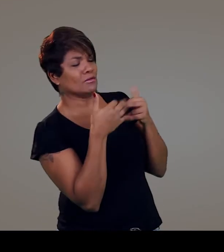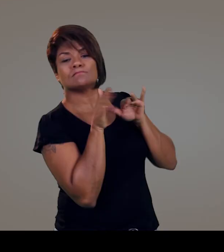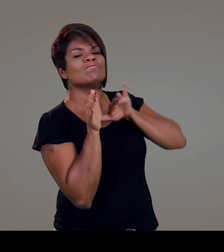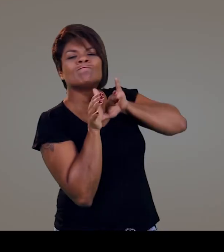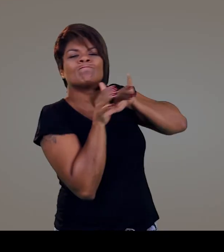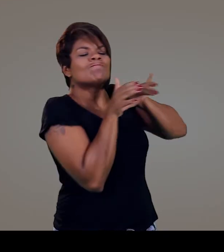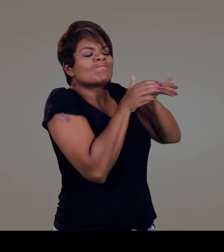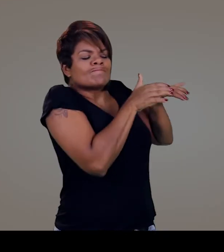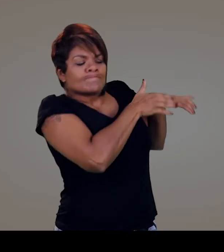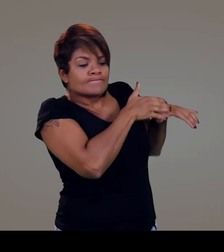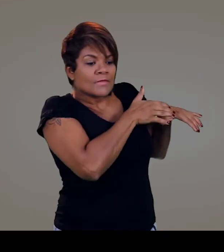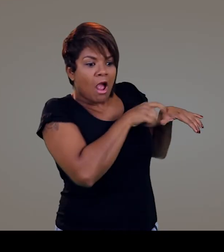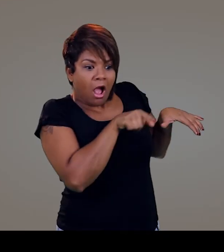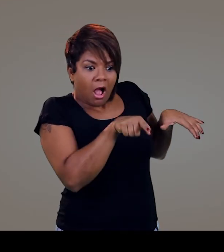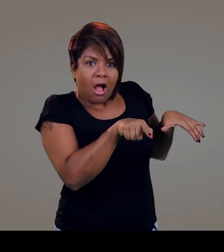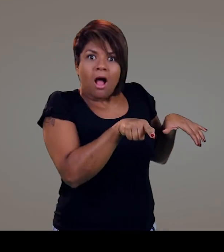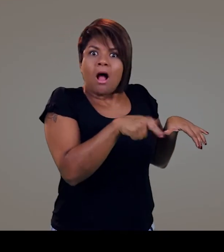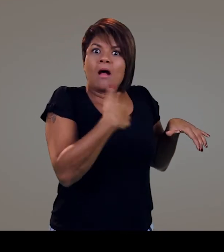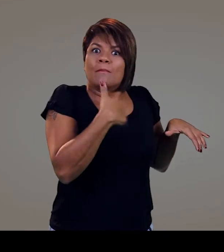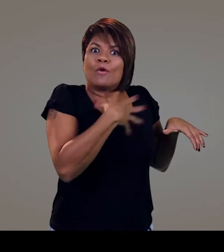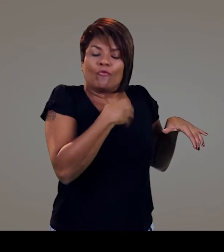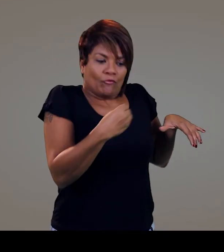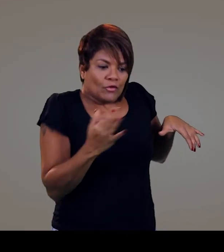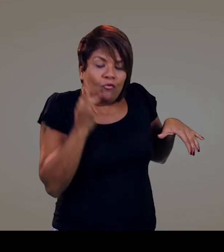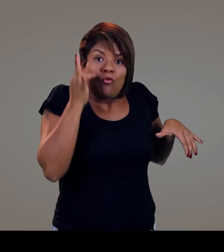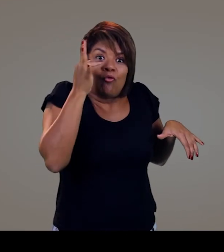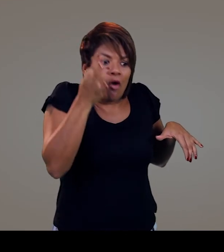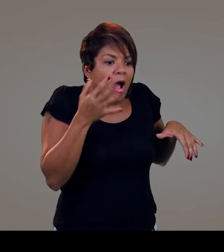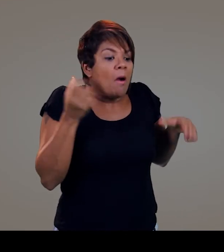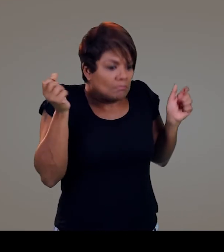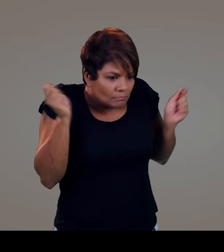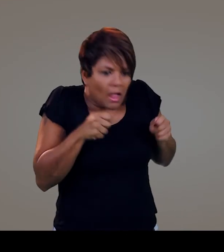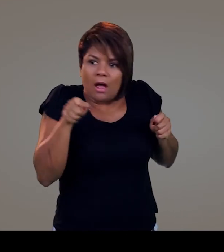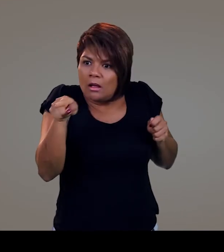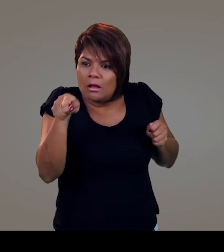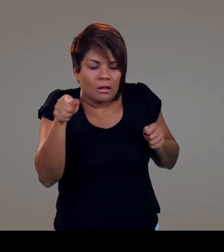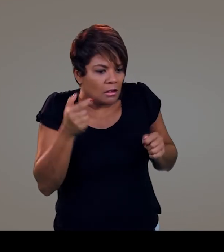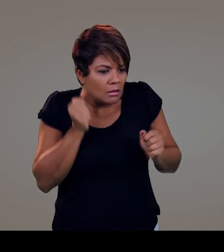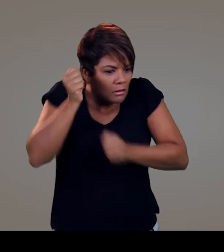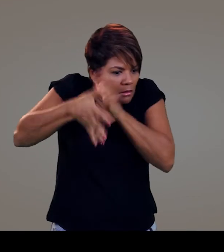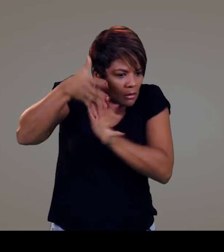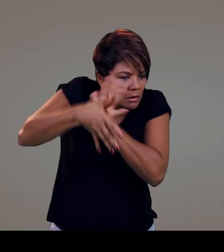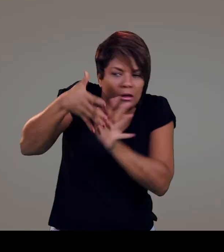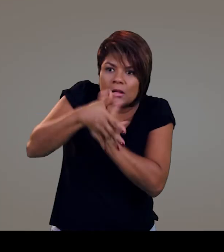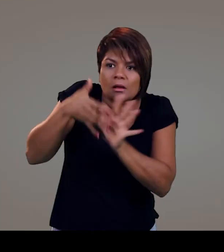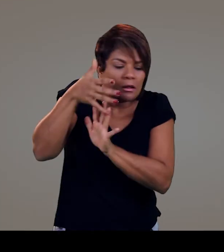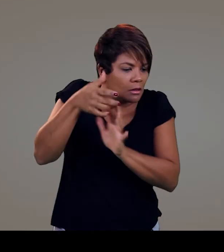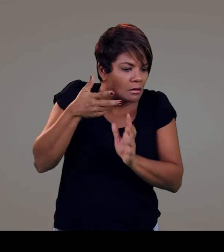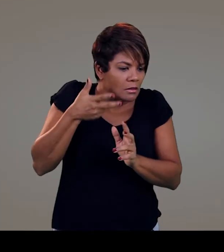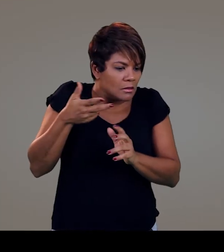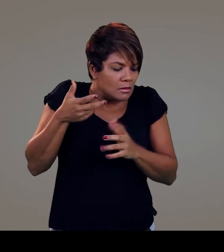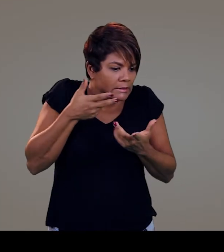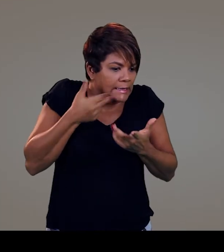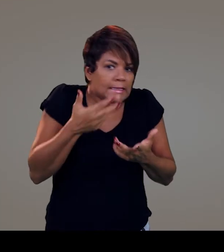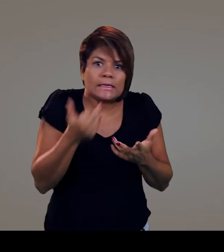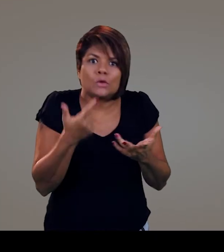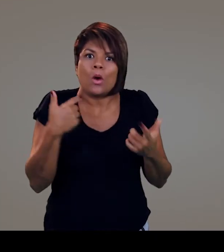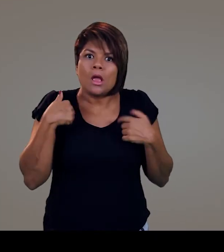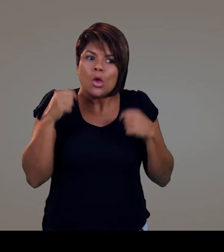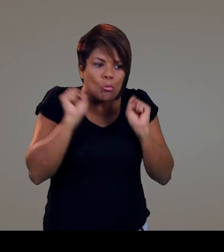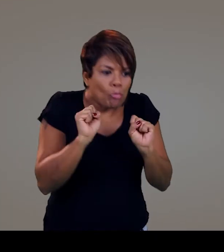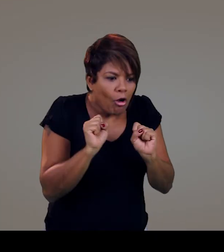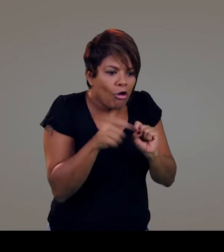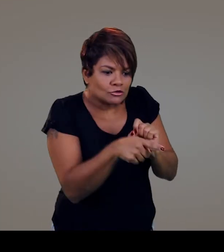lado e começar a falar, olha, meu filho pode ter essa língua, eu vou ajudá-lo a fazer isso, eu vou fazer isso com ele, aquilo com